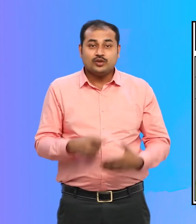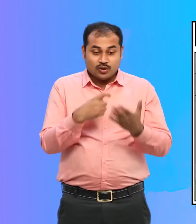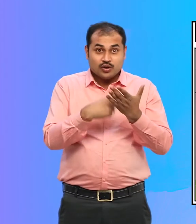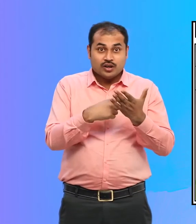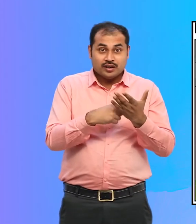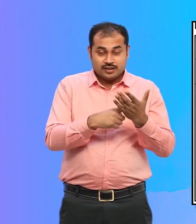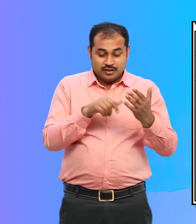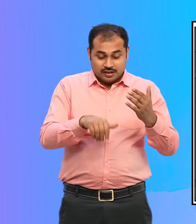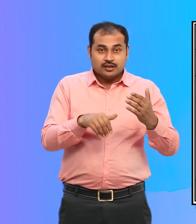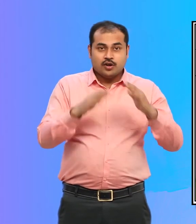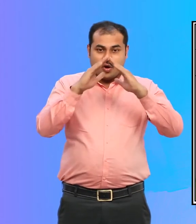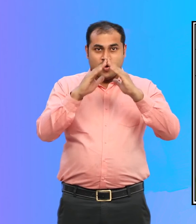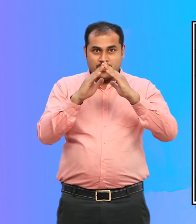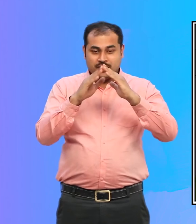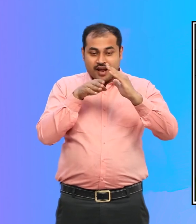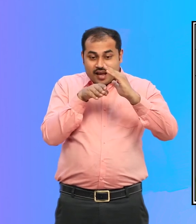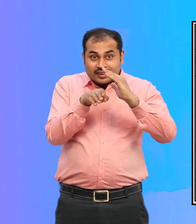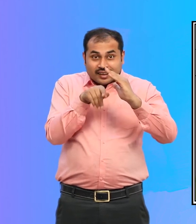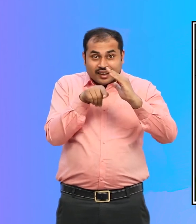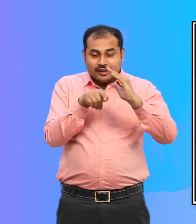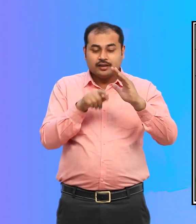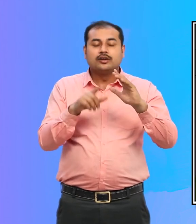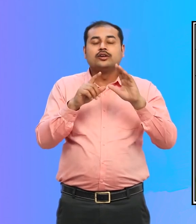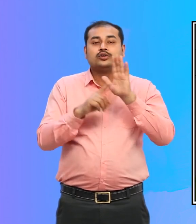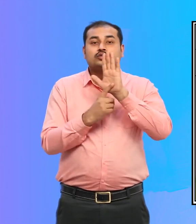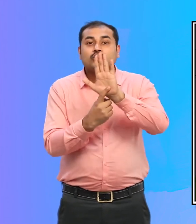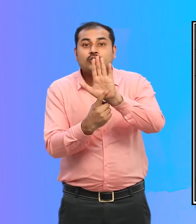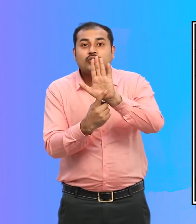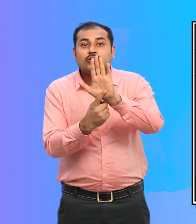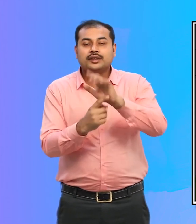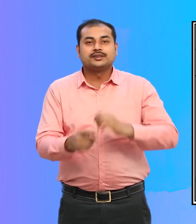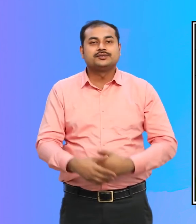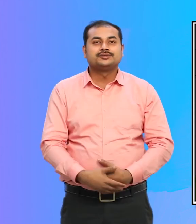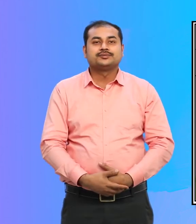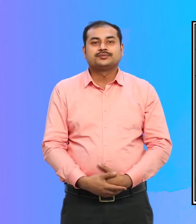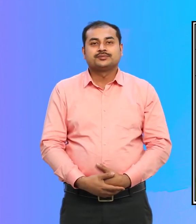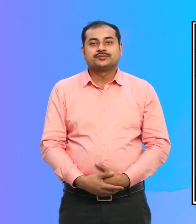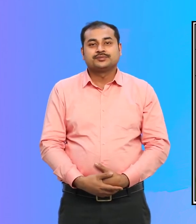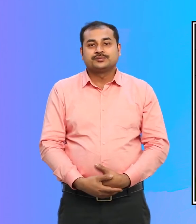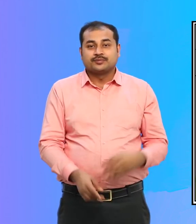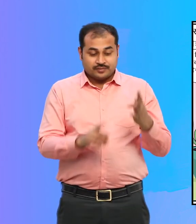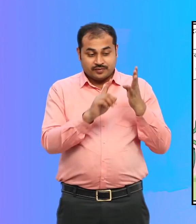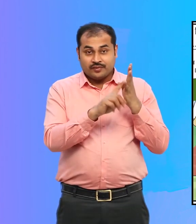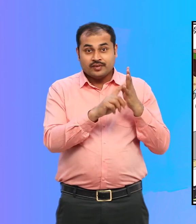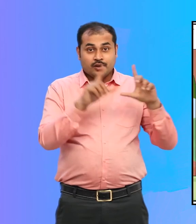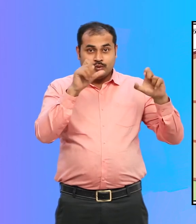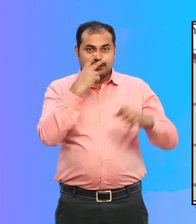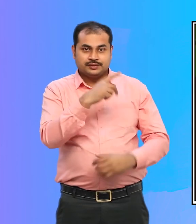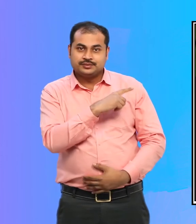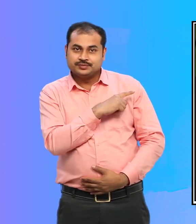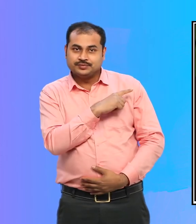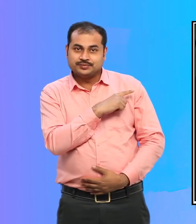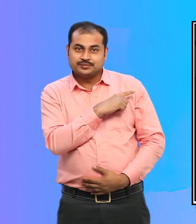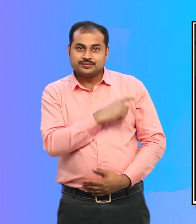रोहन को घर के दरवाजे से अंदर आते हुए दिखाया गया है चौथा